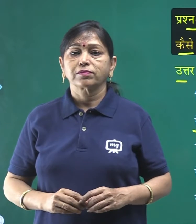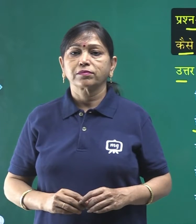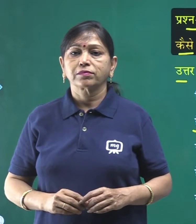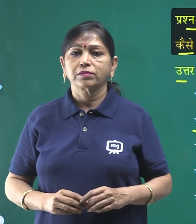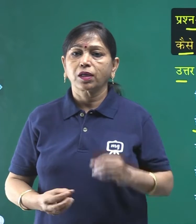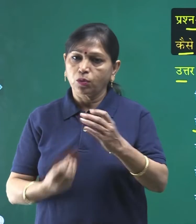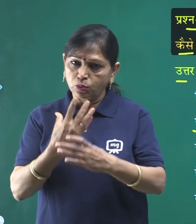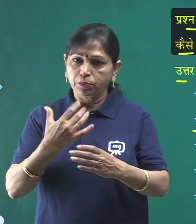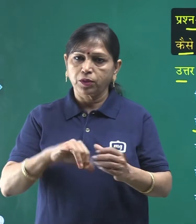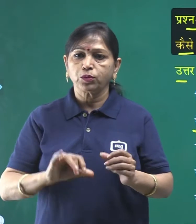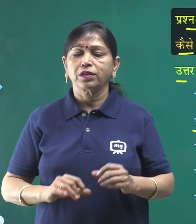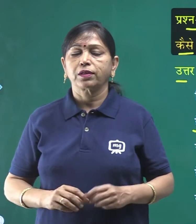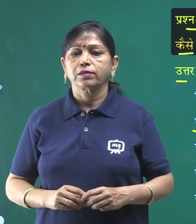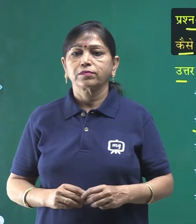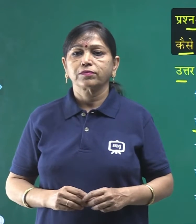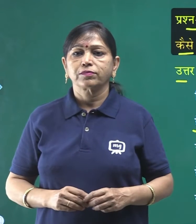उत्पन्न होती है